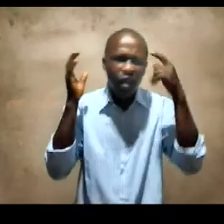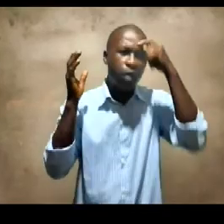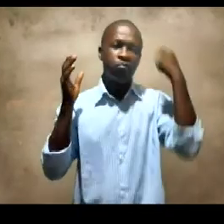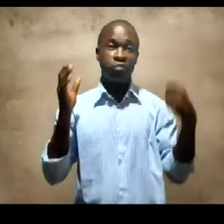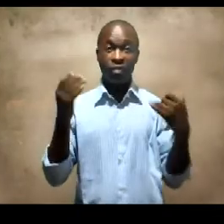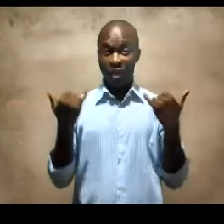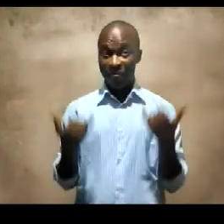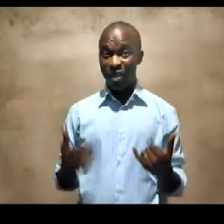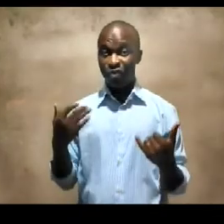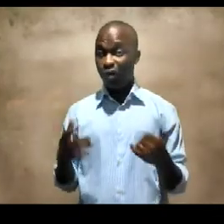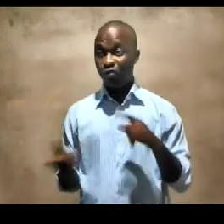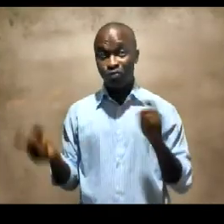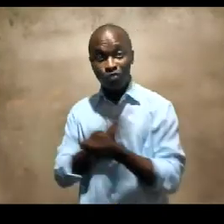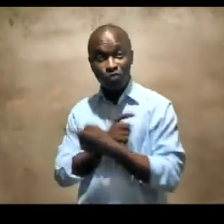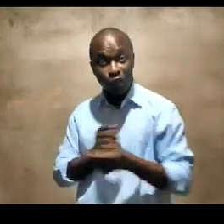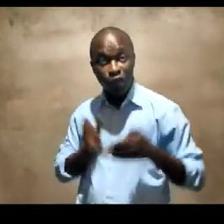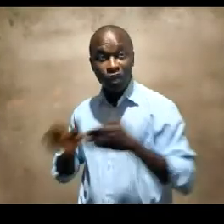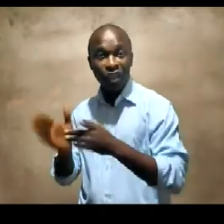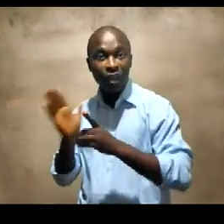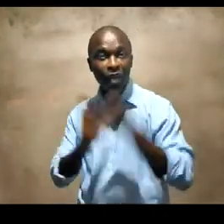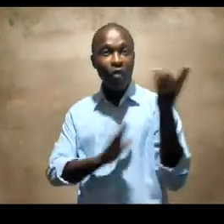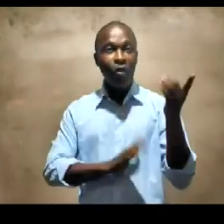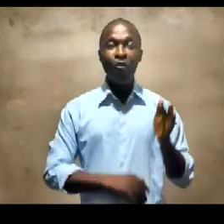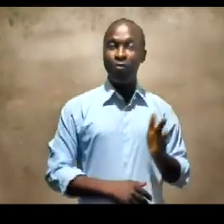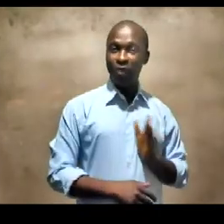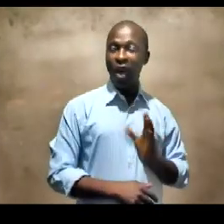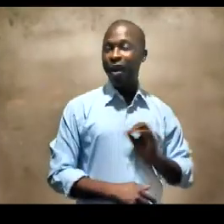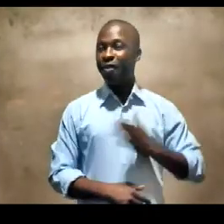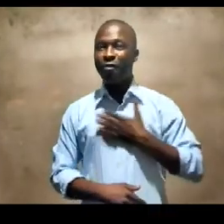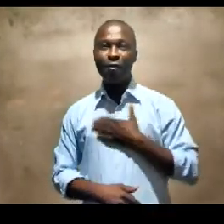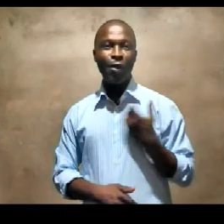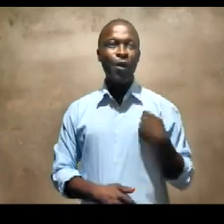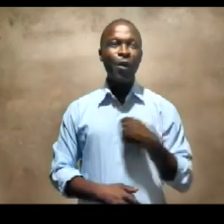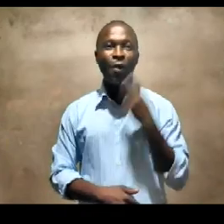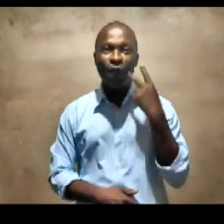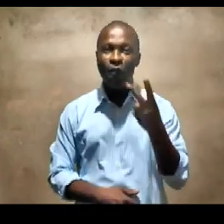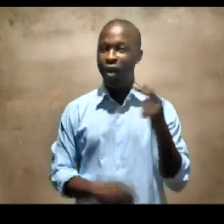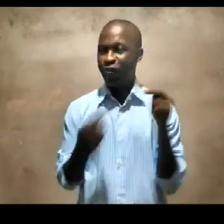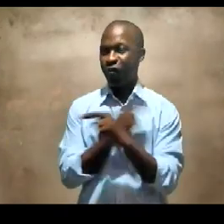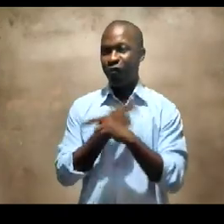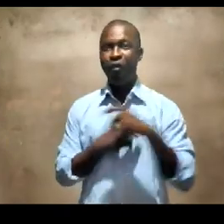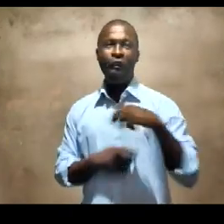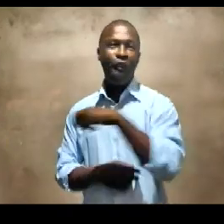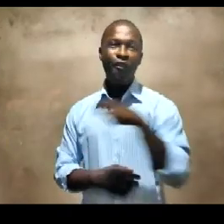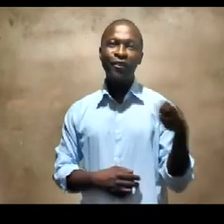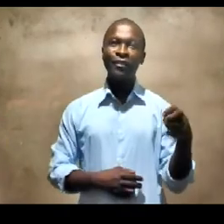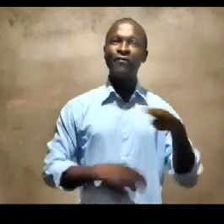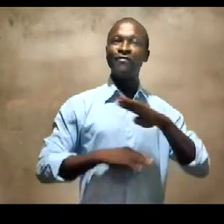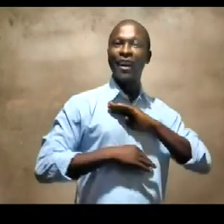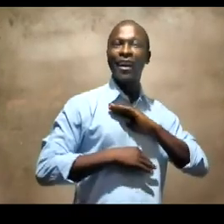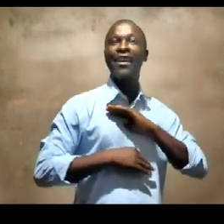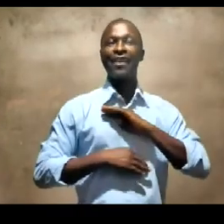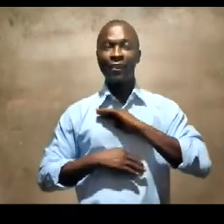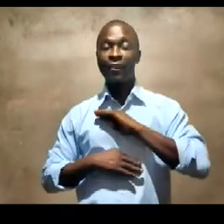pénible avant ce développement, mais maintenant nous marchons déjà à l'aise. Mais